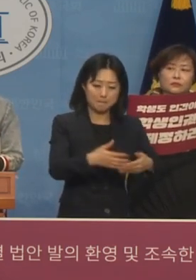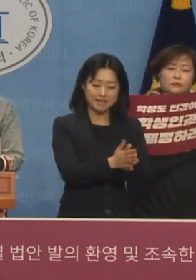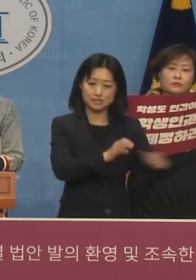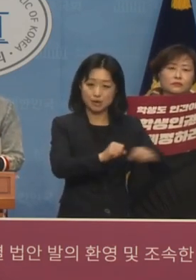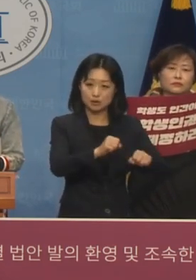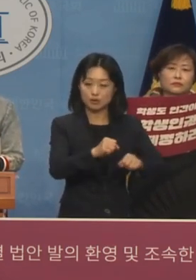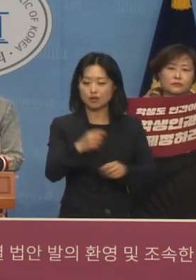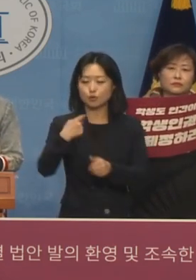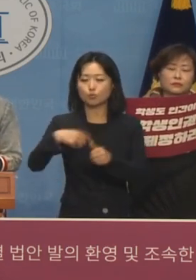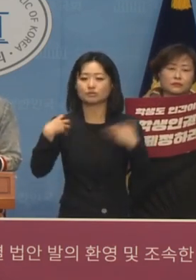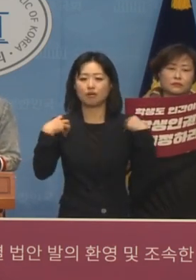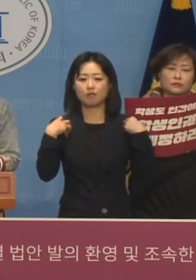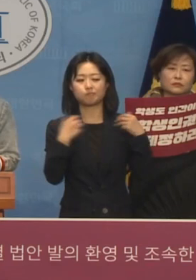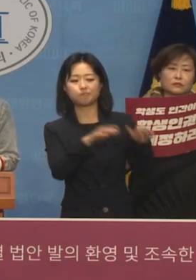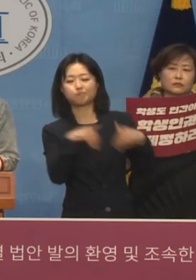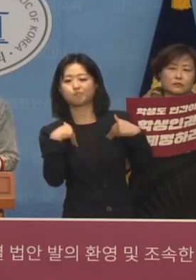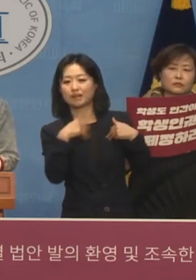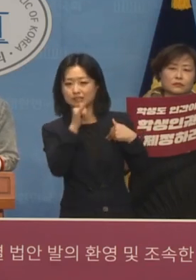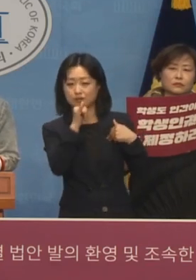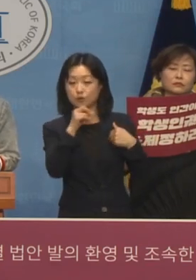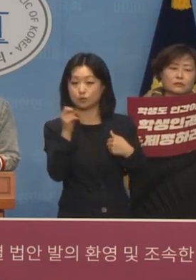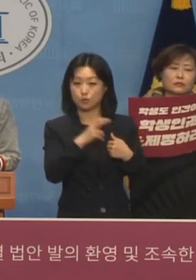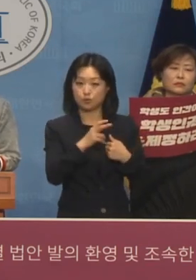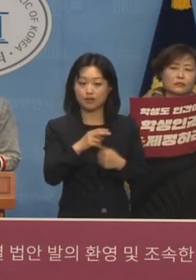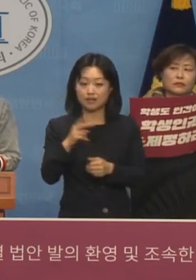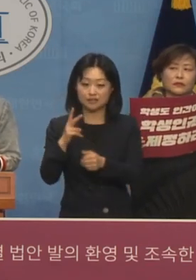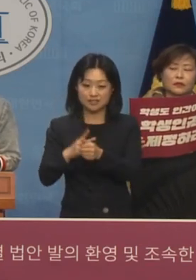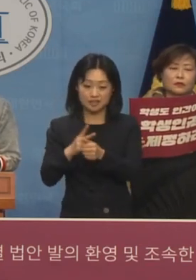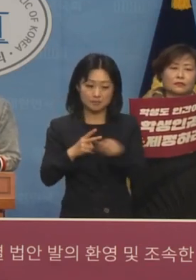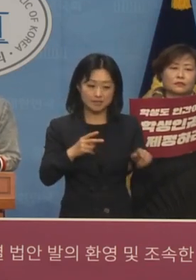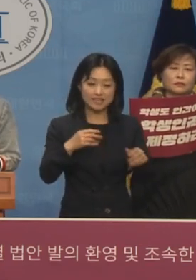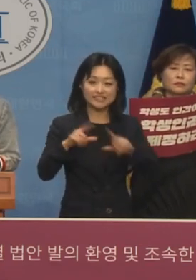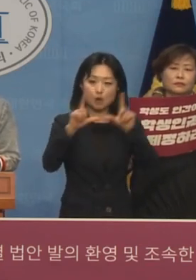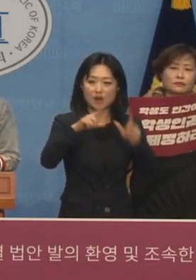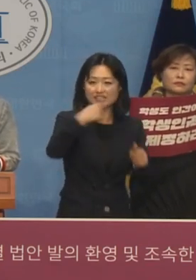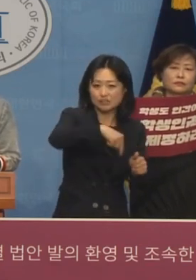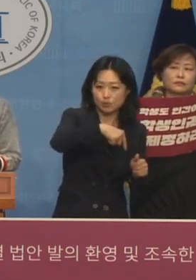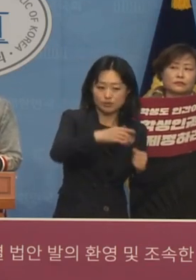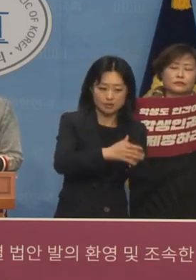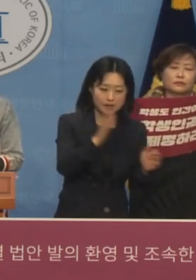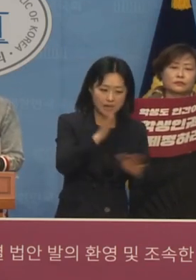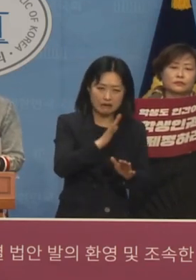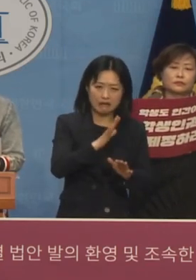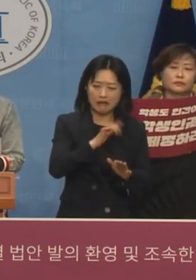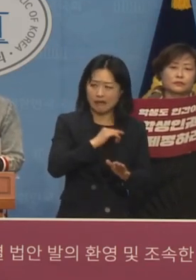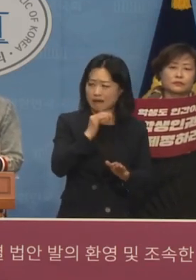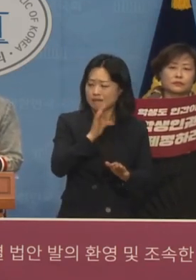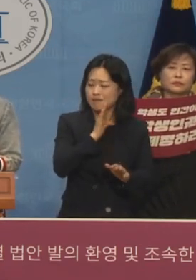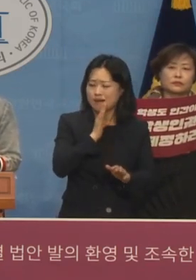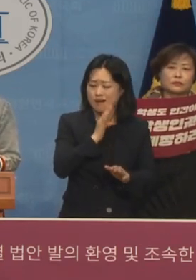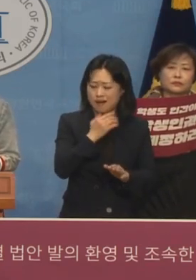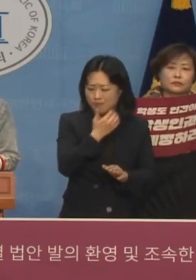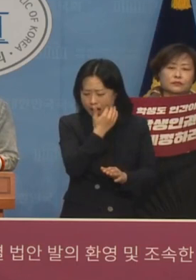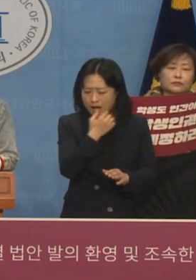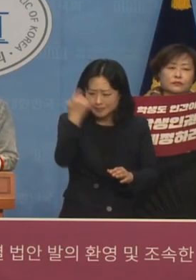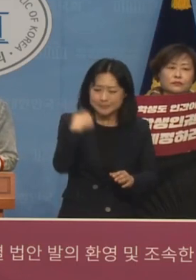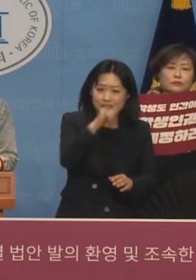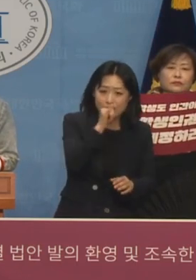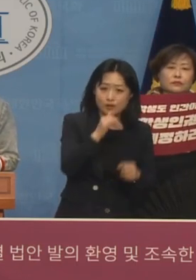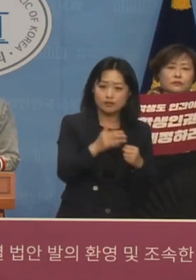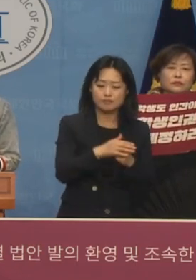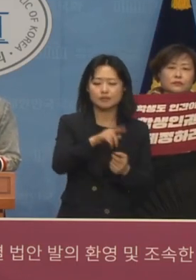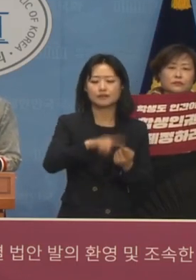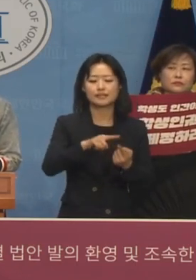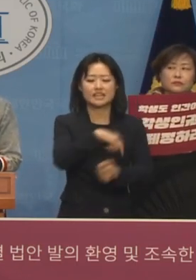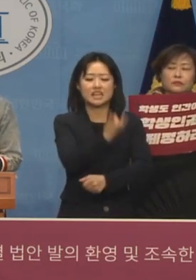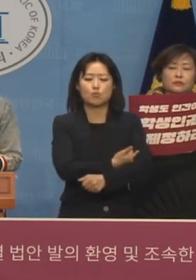가운데 학생인권을 침해하는 생활지도 행위로 인해 한 학생이라도 모멸감을 느낀다면 이 상황을 인권의 기준으로 제대로 다뤄줄